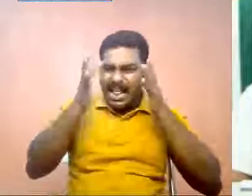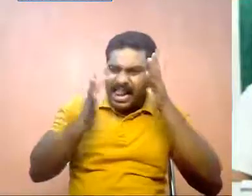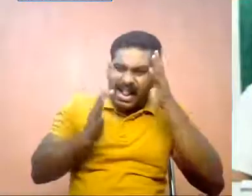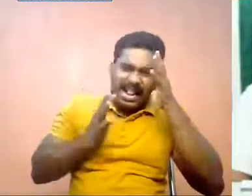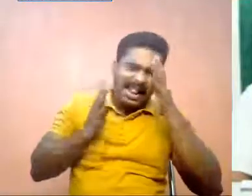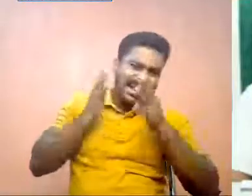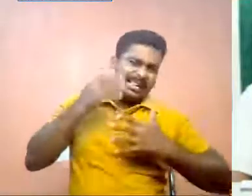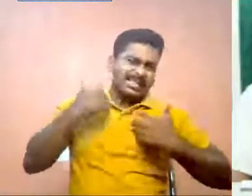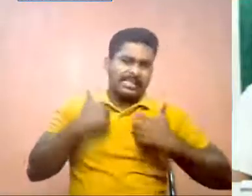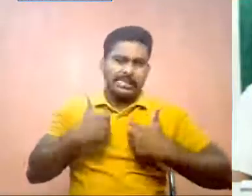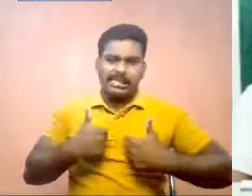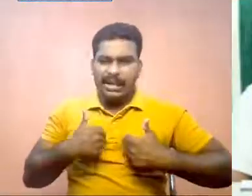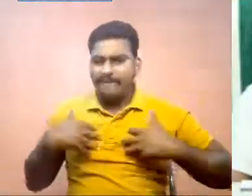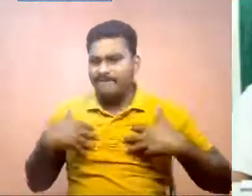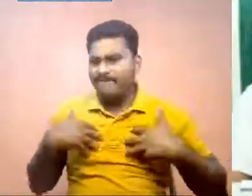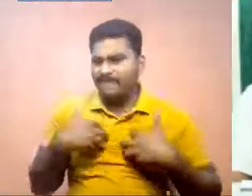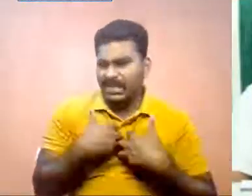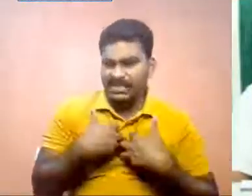വിഷമതകൾ ഉണ്ടാകുവാനും